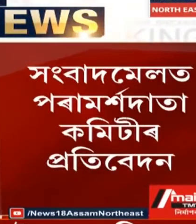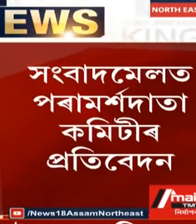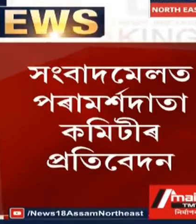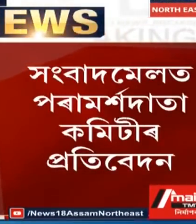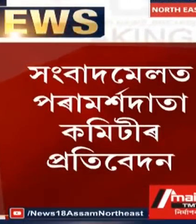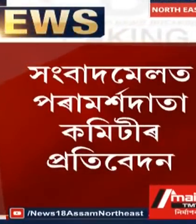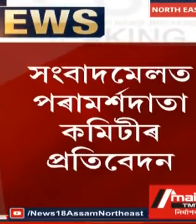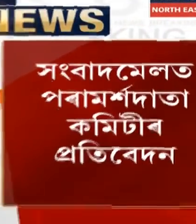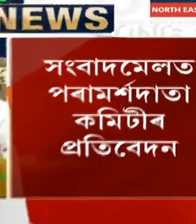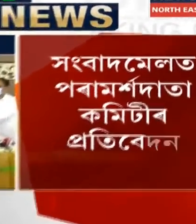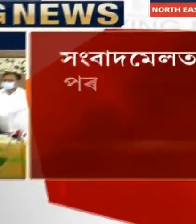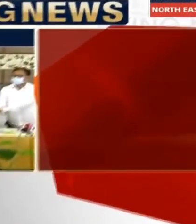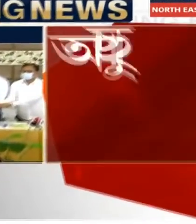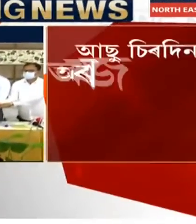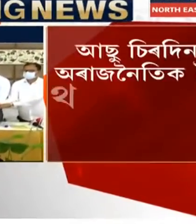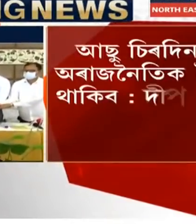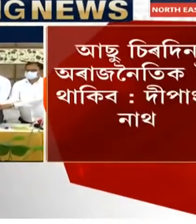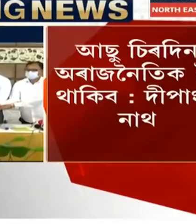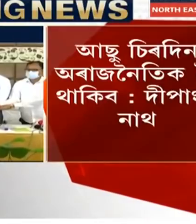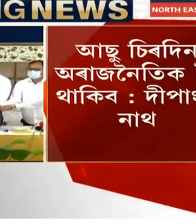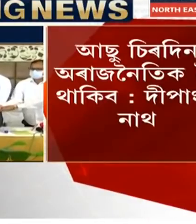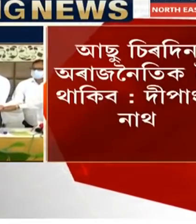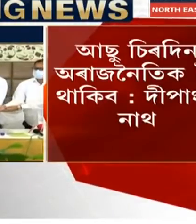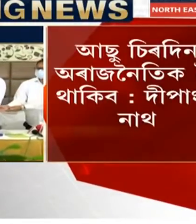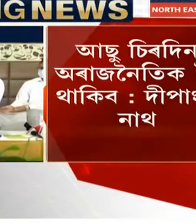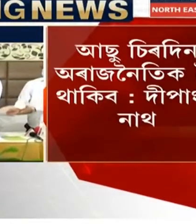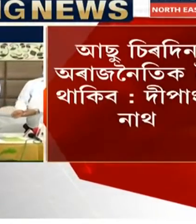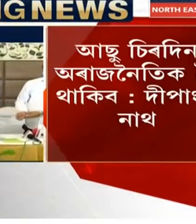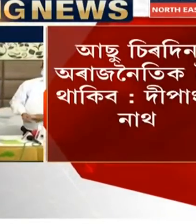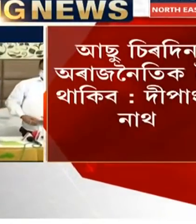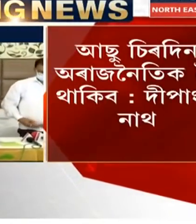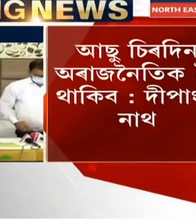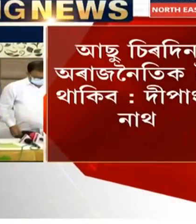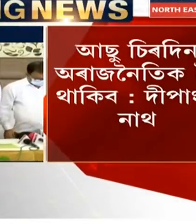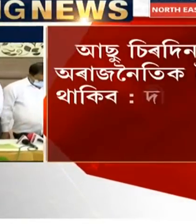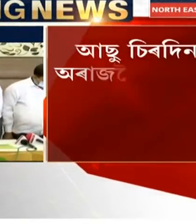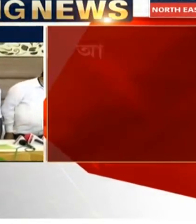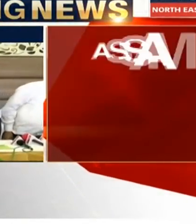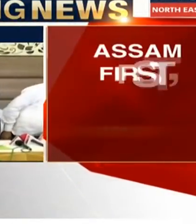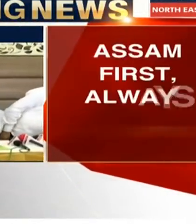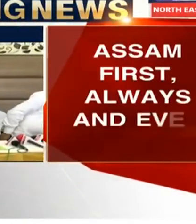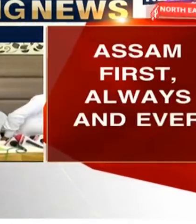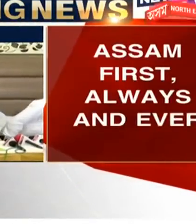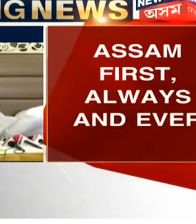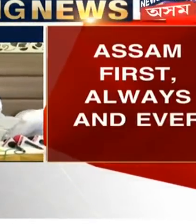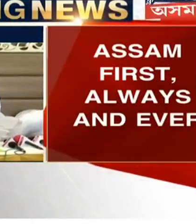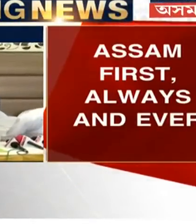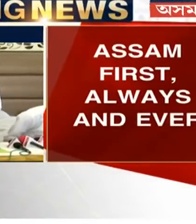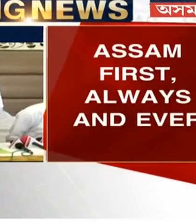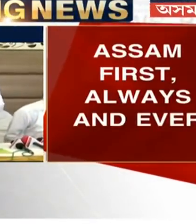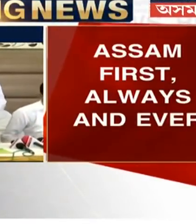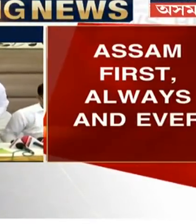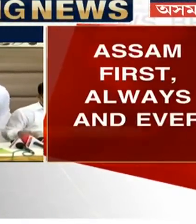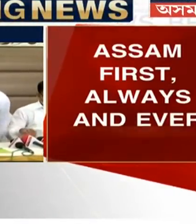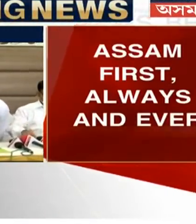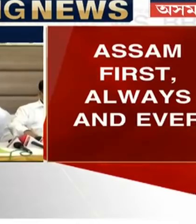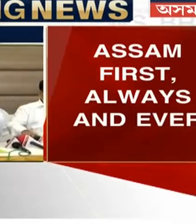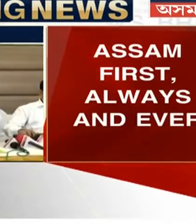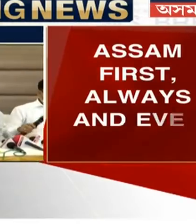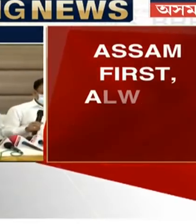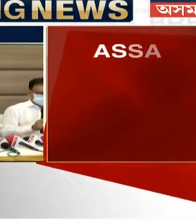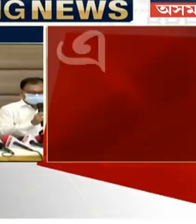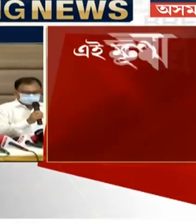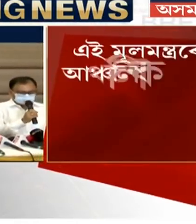आवेयकक दायित्व दिया होइसे आनहाते परामर्शदाता कमिटीखने दाखिल करा प्रतिवेदनर राजनैतिक प्रस्ताव राजहुआ करिसे आसुए पिसत राजहुआ करा